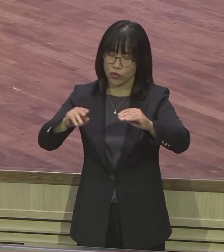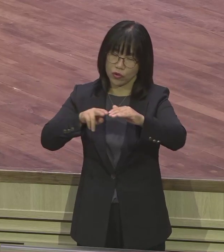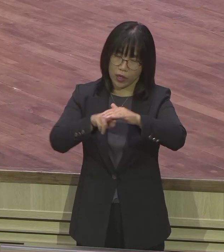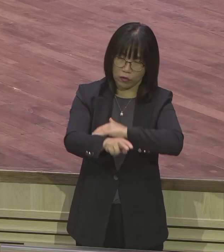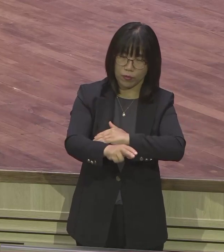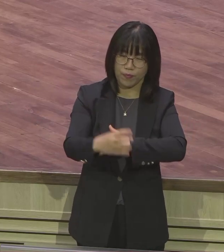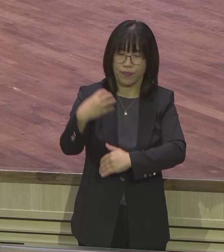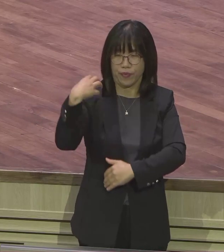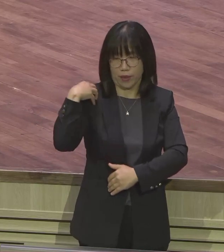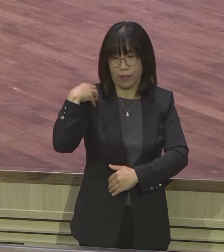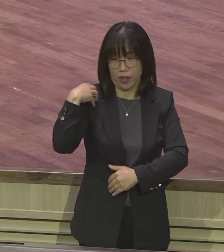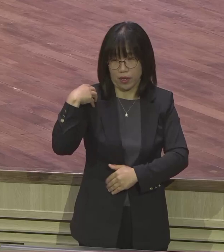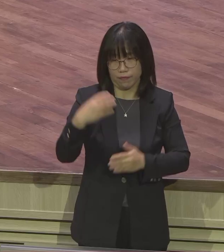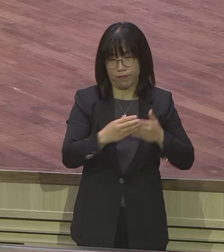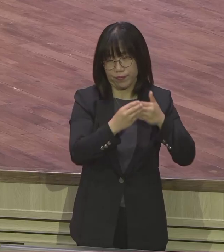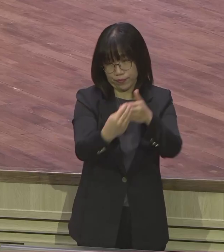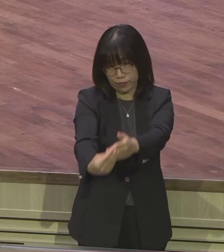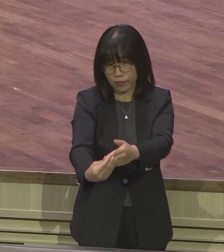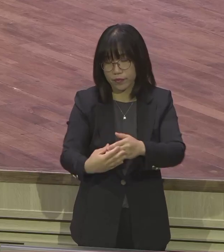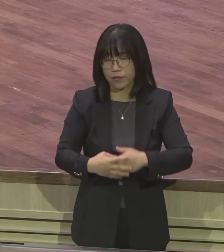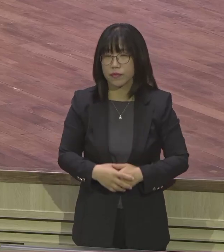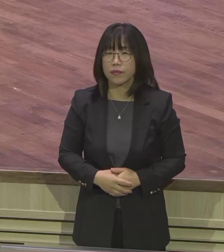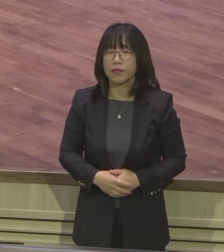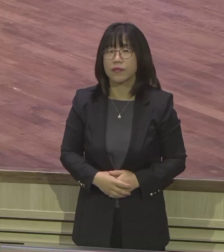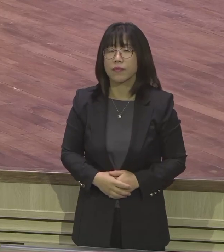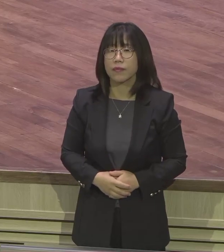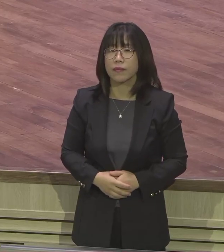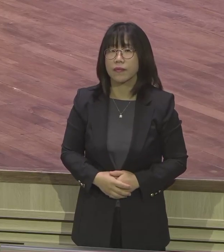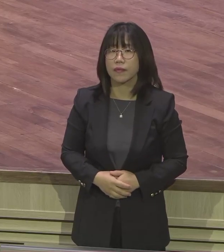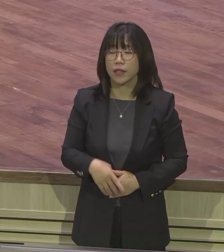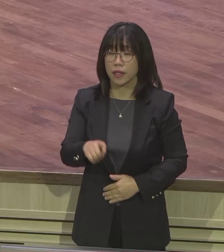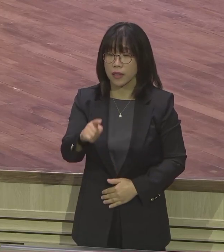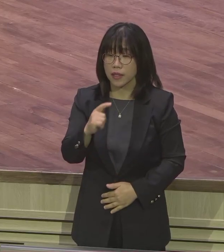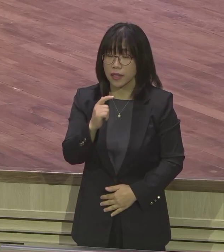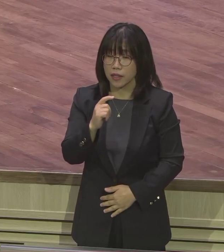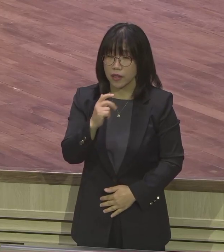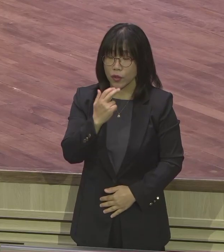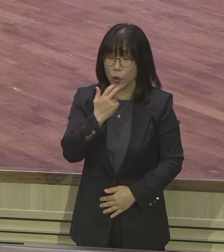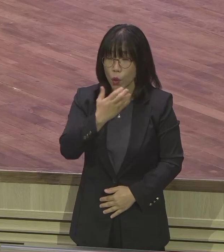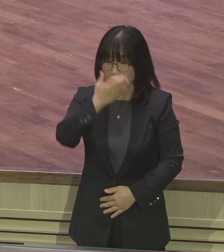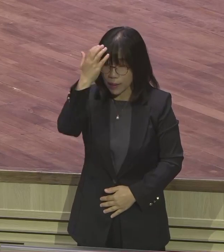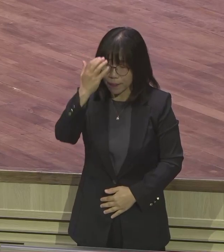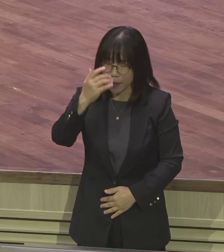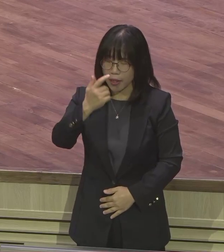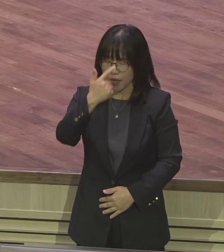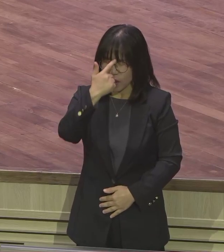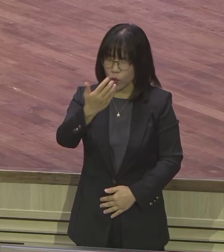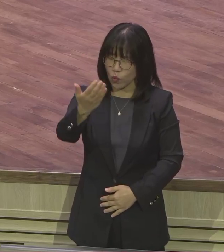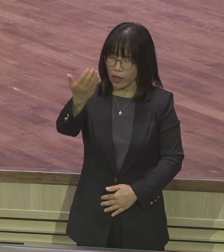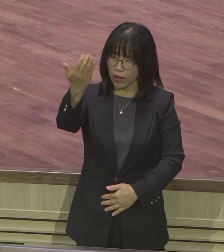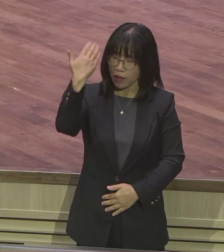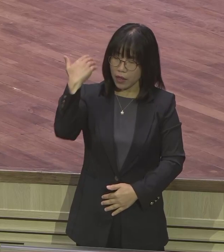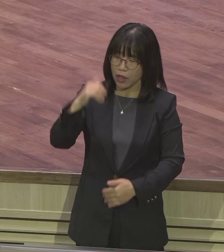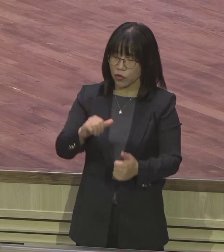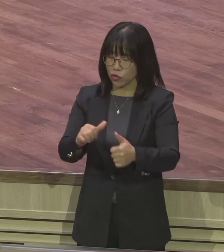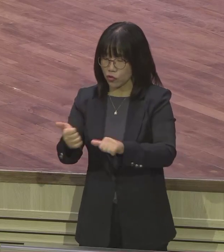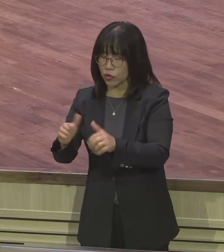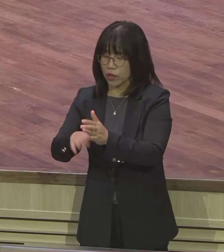냅니다. 이 출애굽을 시기 가지고 나갈 때 야곱의 요셉이 유언했던 해골을 들고